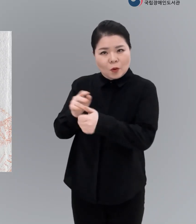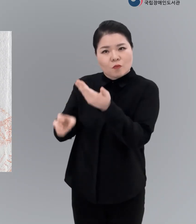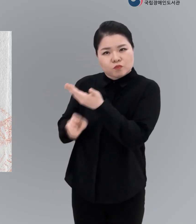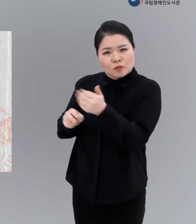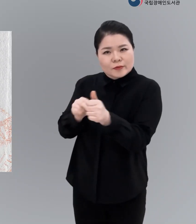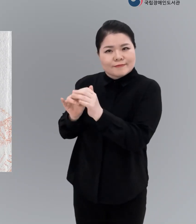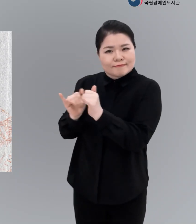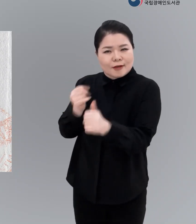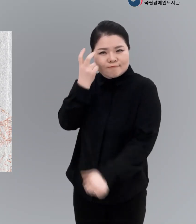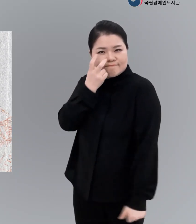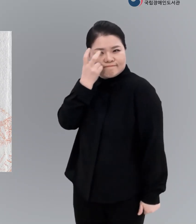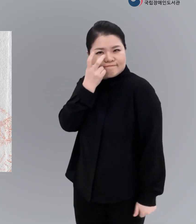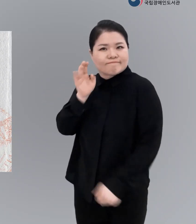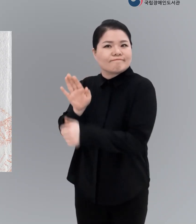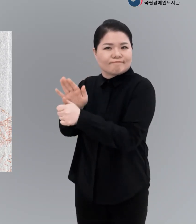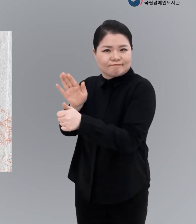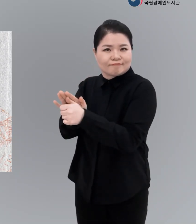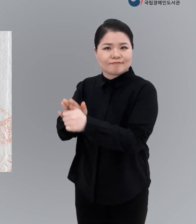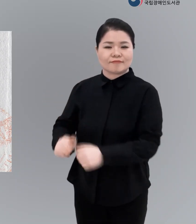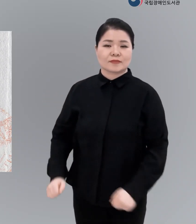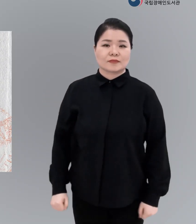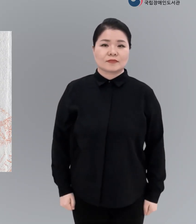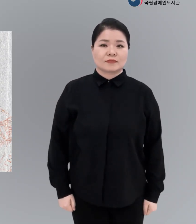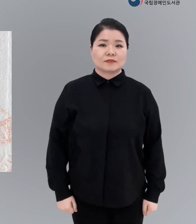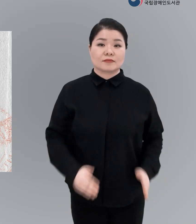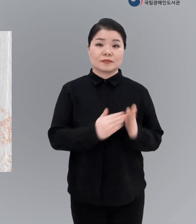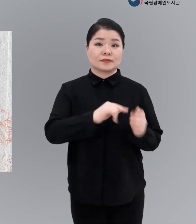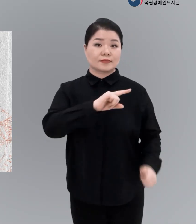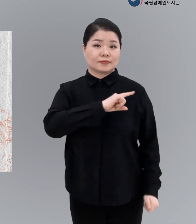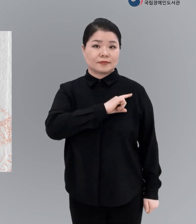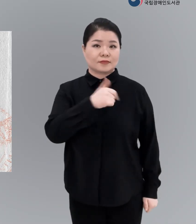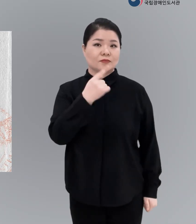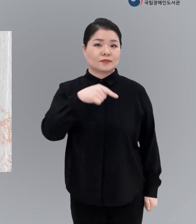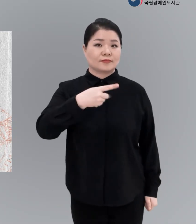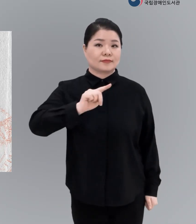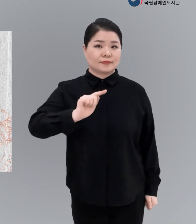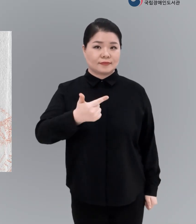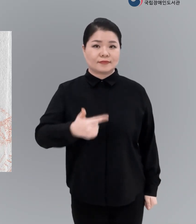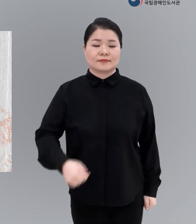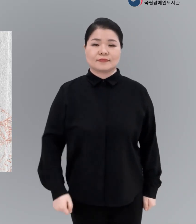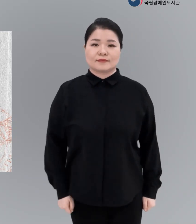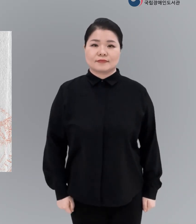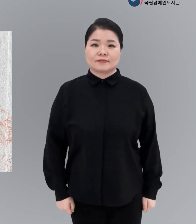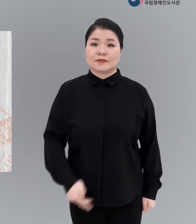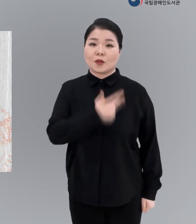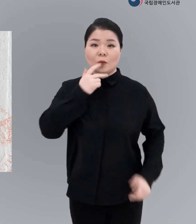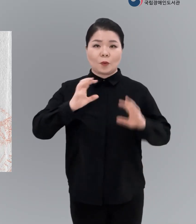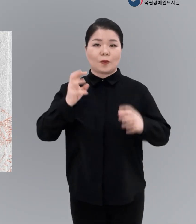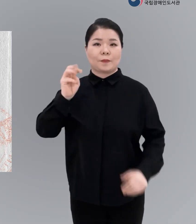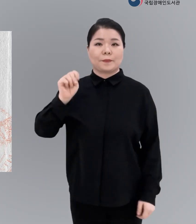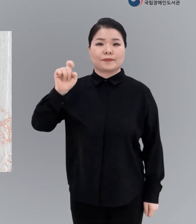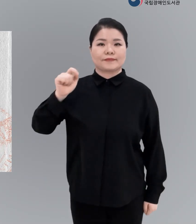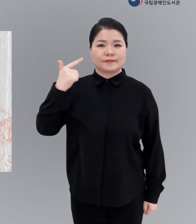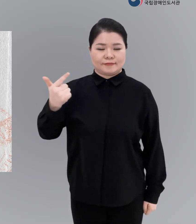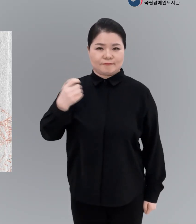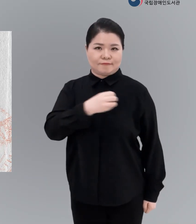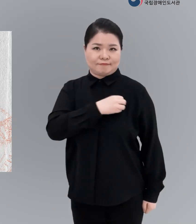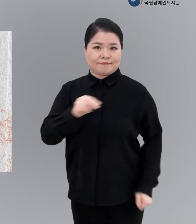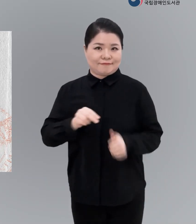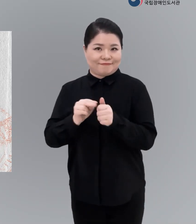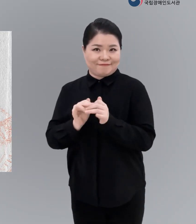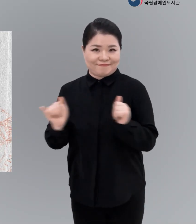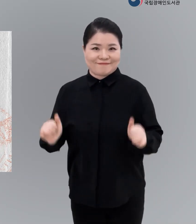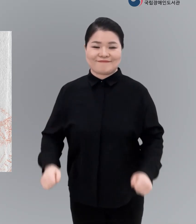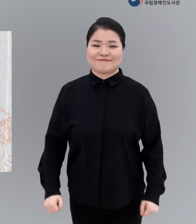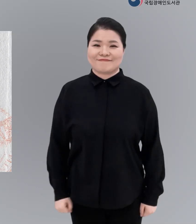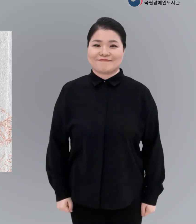파견된 소련의 불법 스파이 관리 및 지원. 암호명 녹턴. 영국 M16 소속